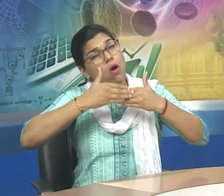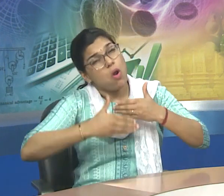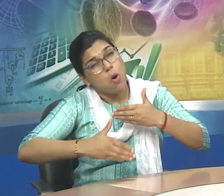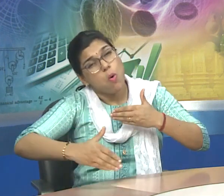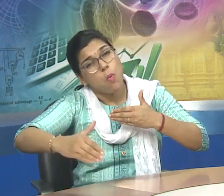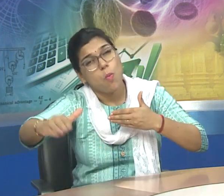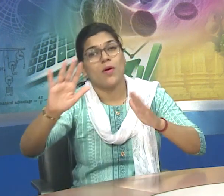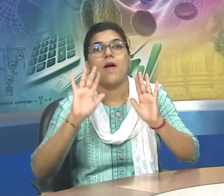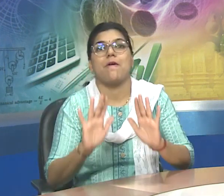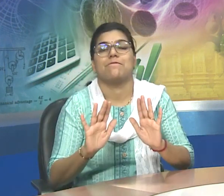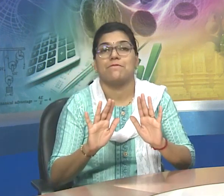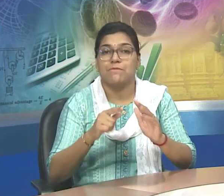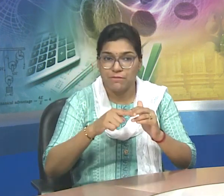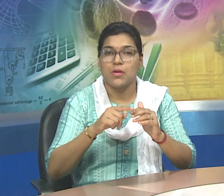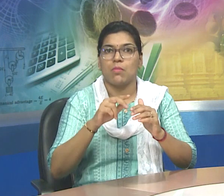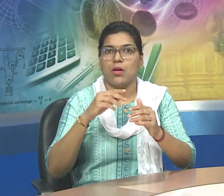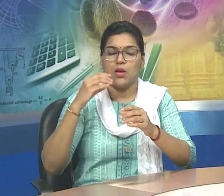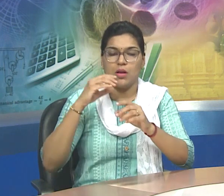उसको हम अचानक से रोक नहीं सकते हैं।